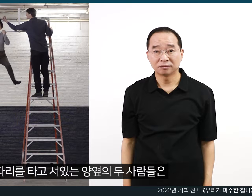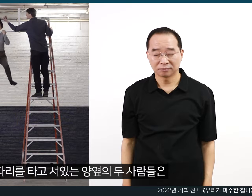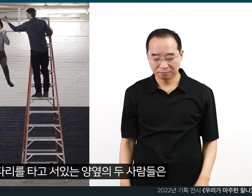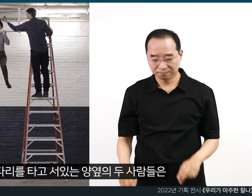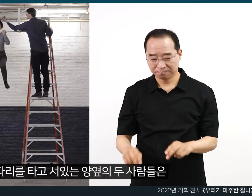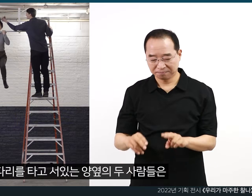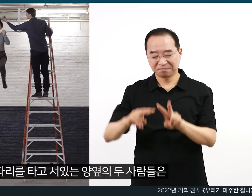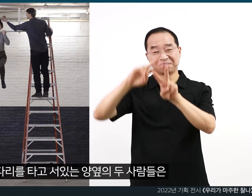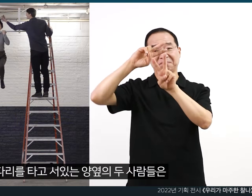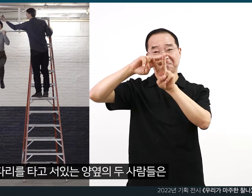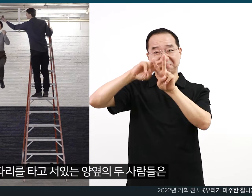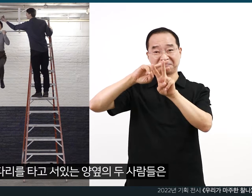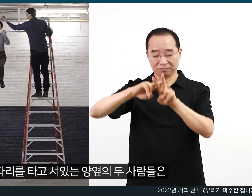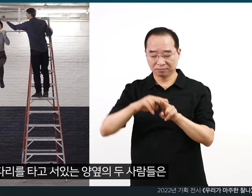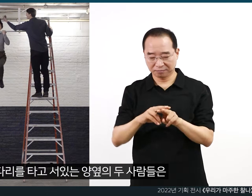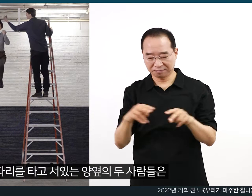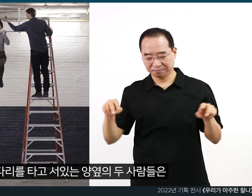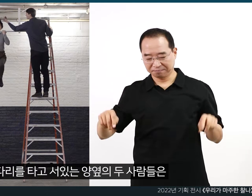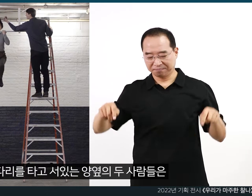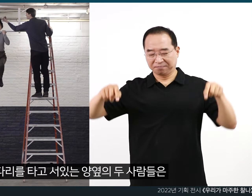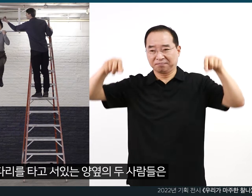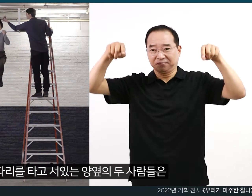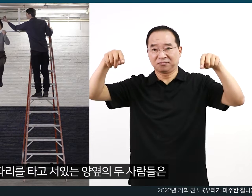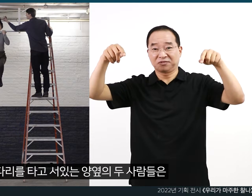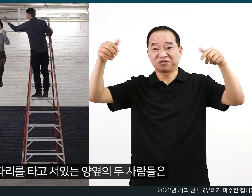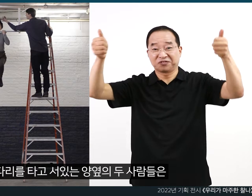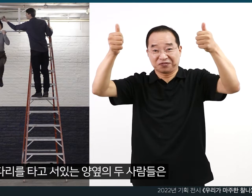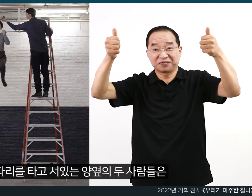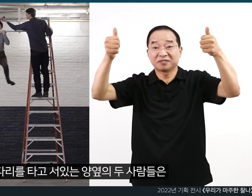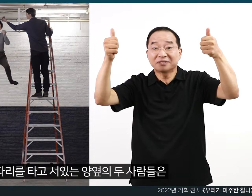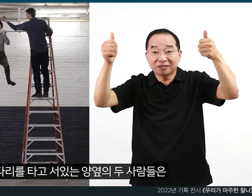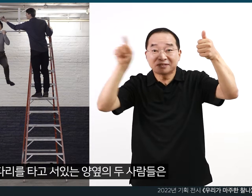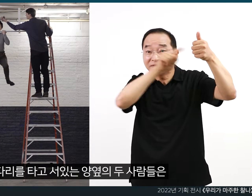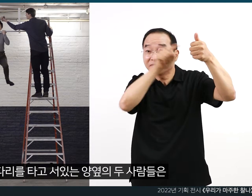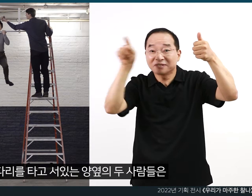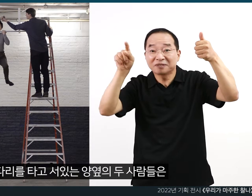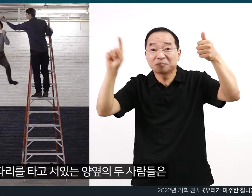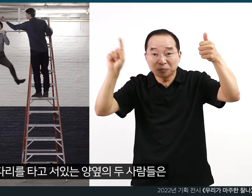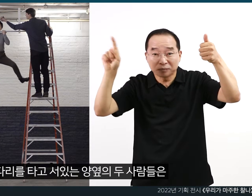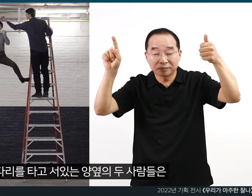사다리를 타고 서 있는 양옆의 두 사람들은